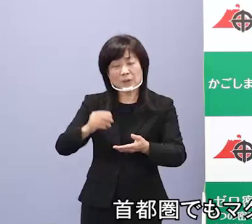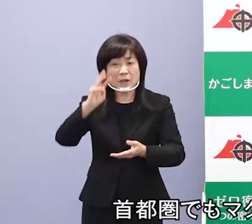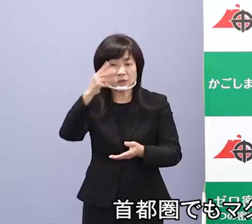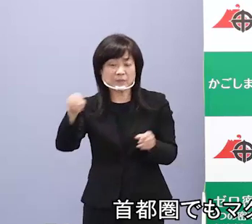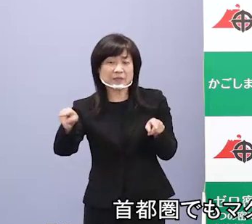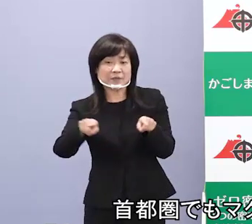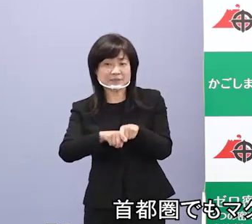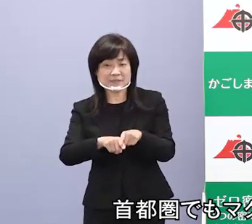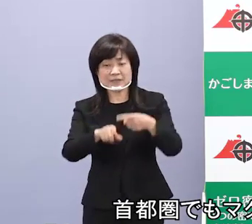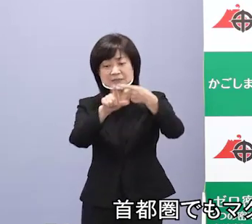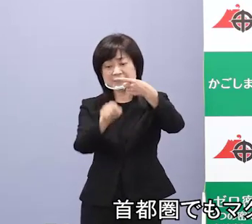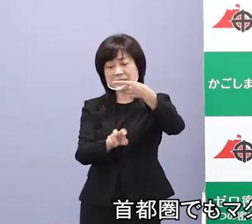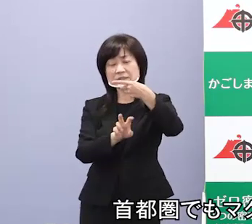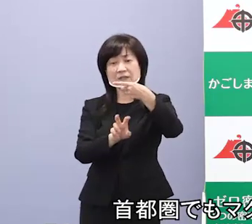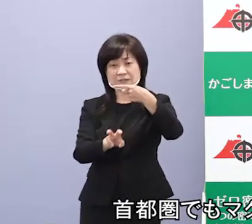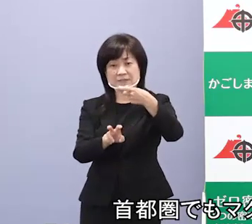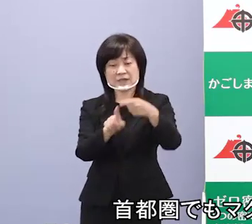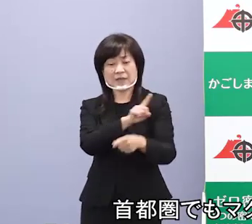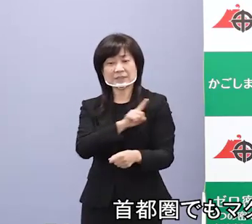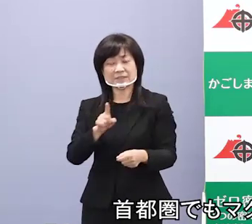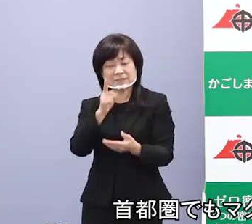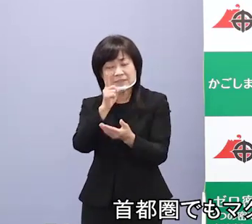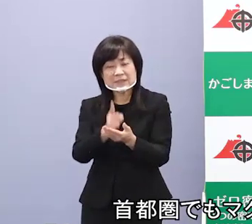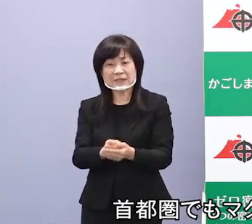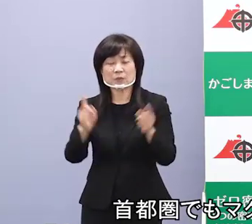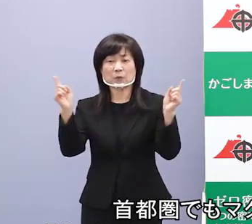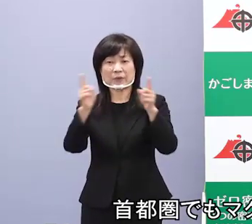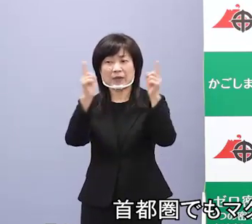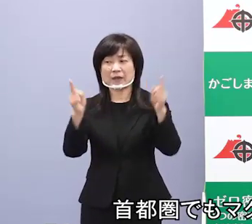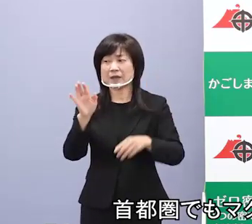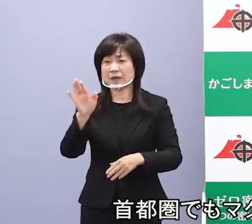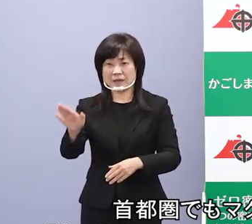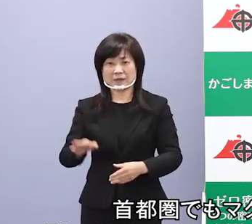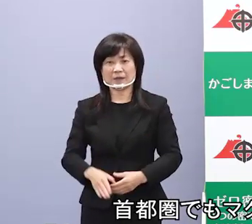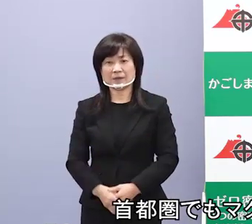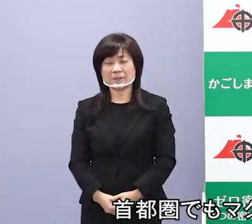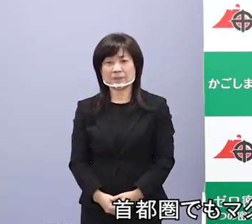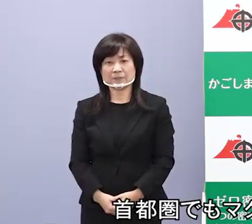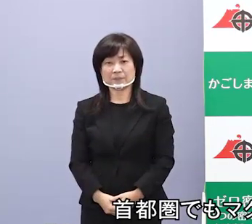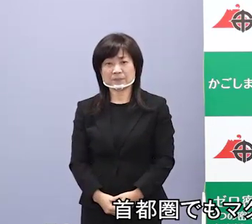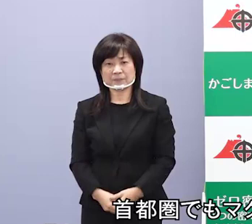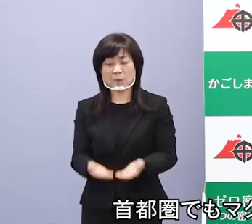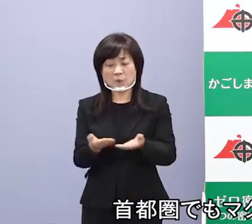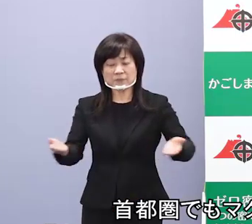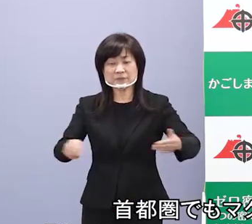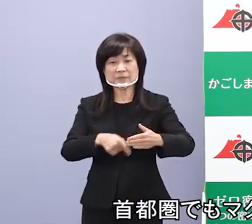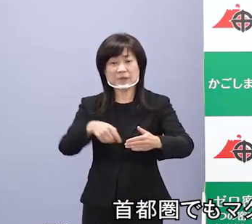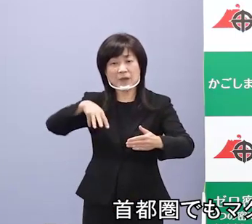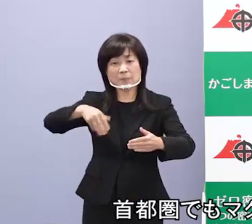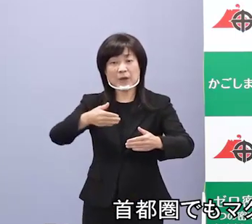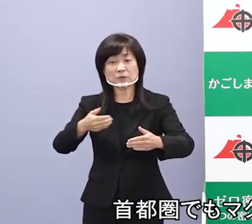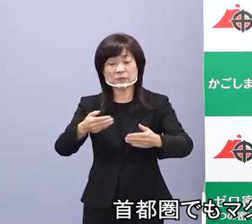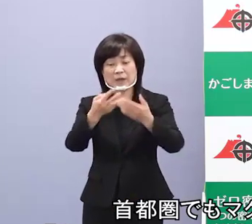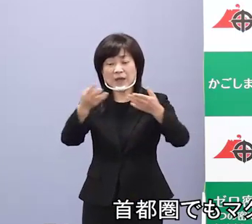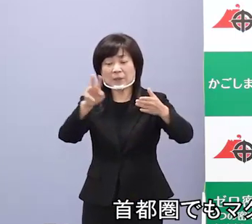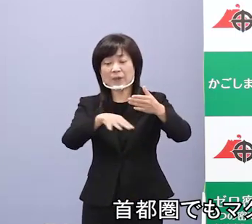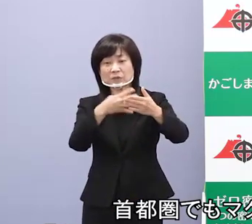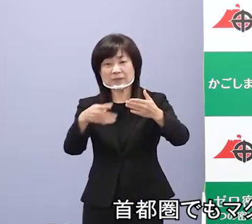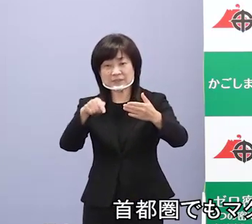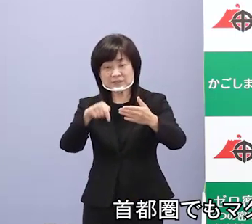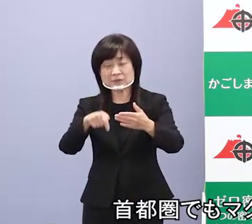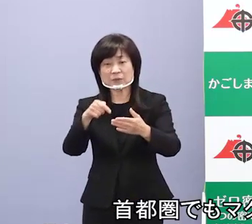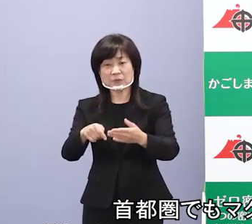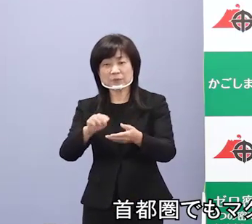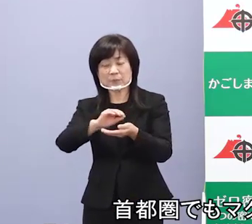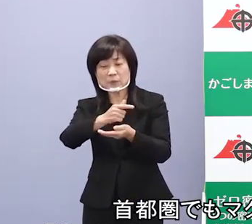て1月20日に1日限定のフェアを実施します。店内をマグマシティグッズ等で本